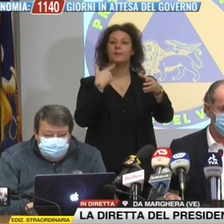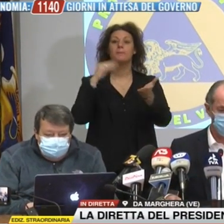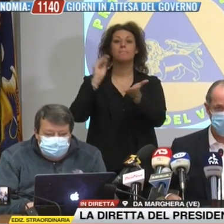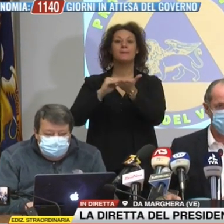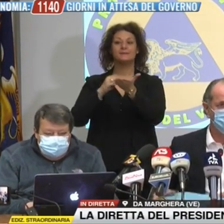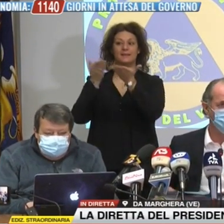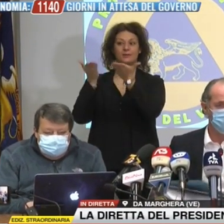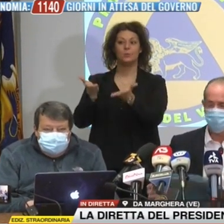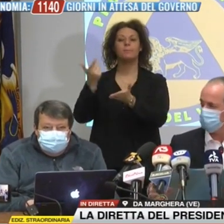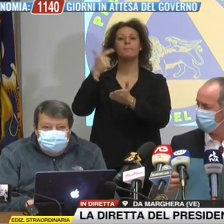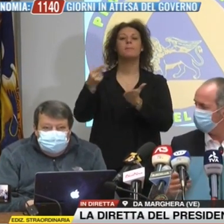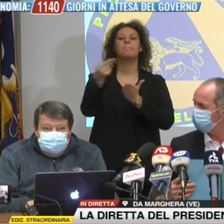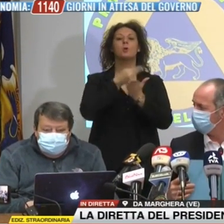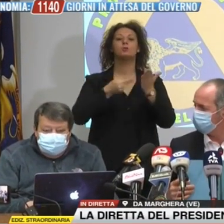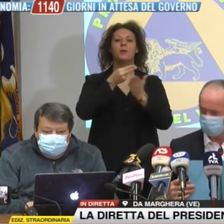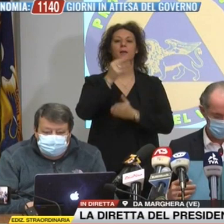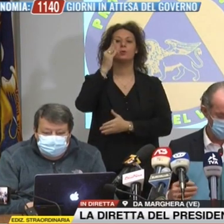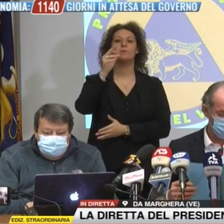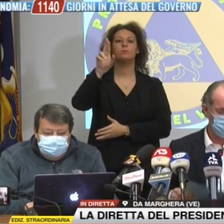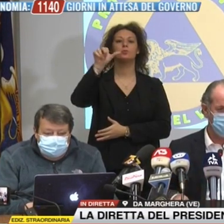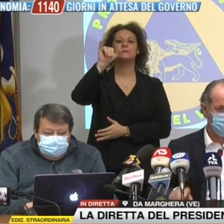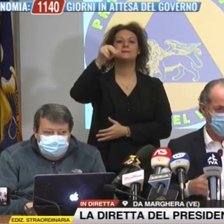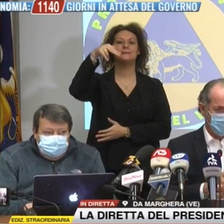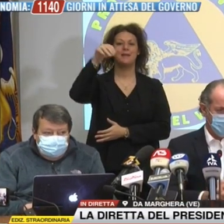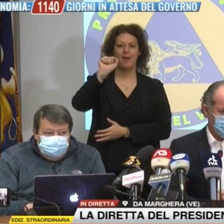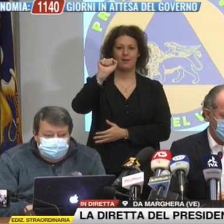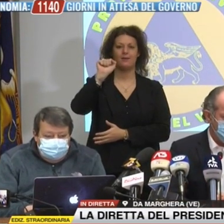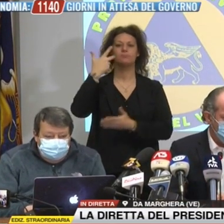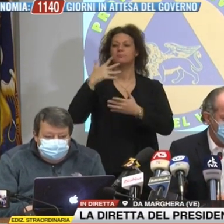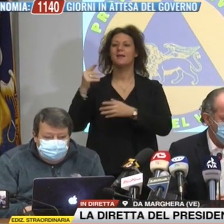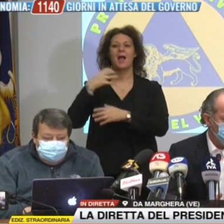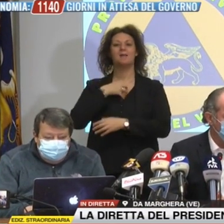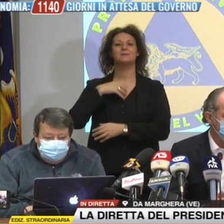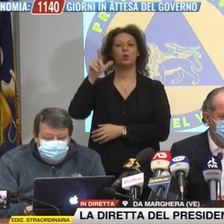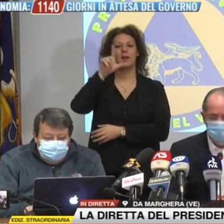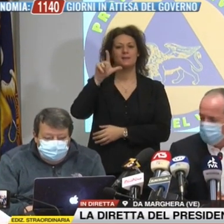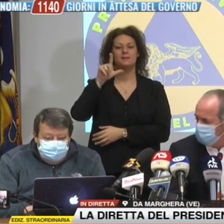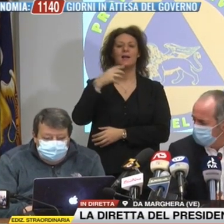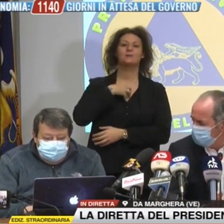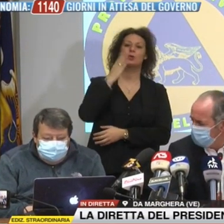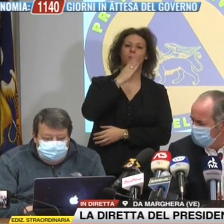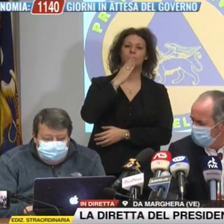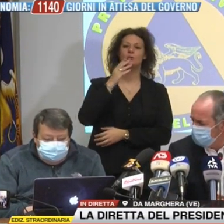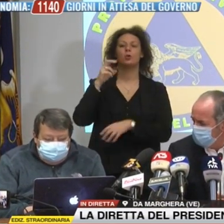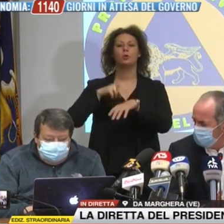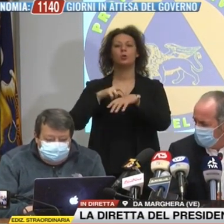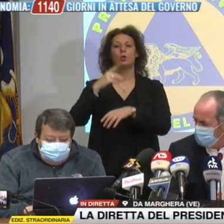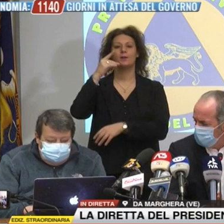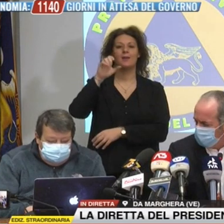il progetto di Fusina. So che sono state incontrate dall'assessore Lanzarin, dall'assessore Bottacinga, dal dottor